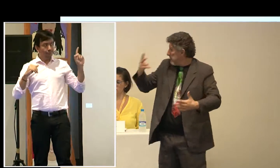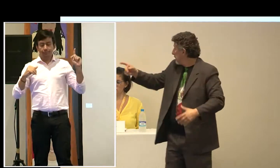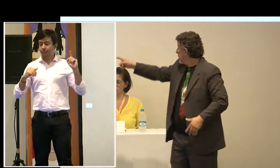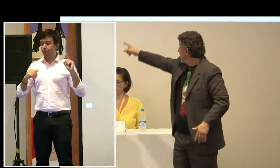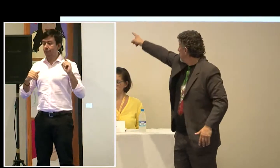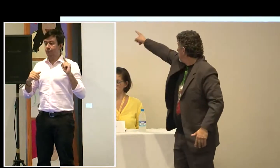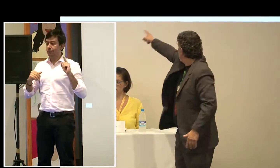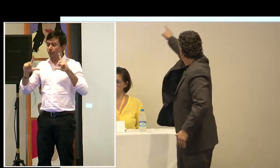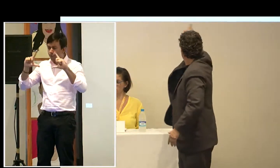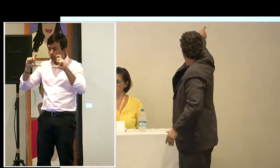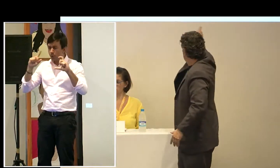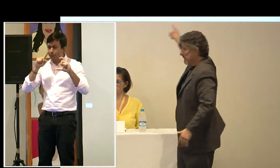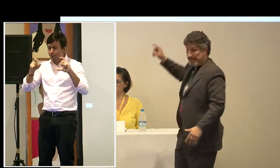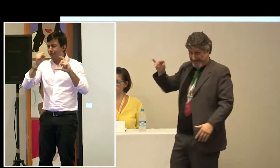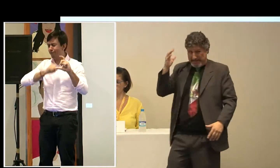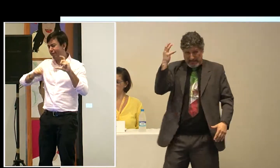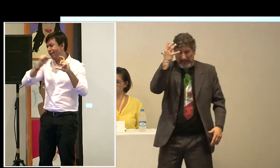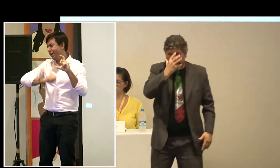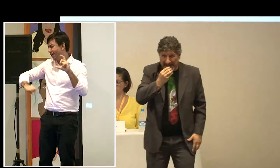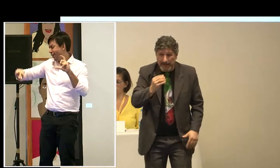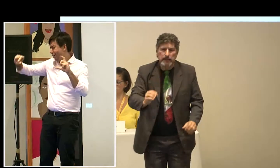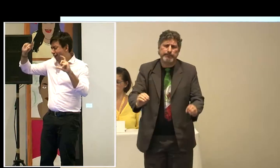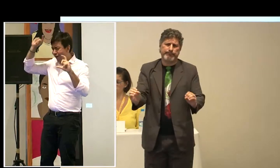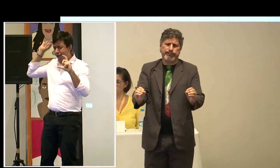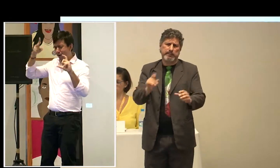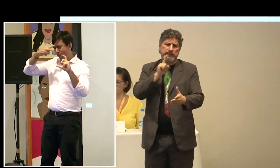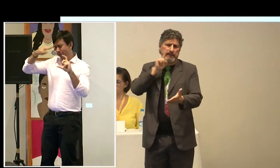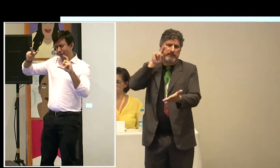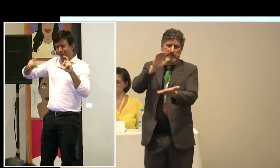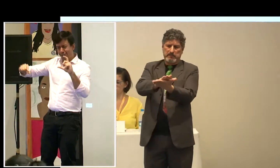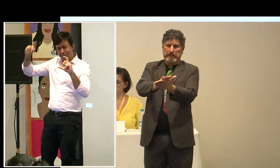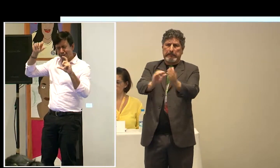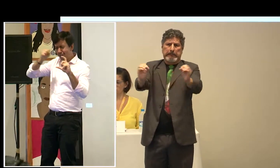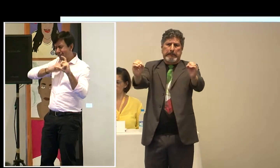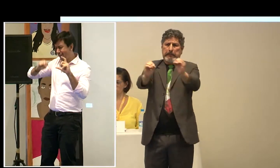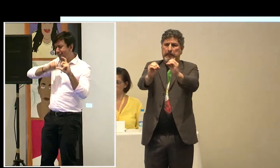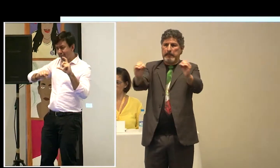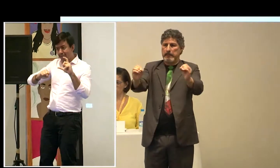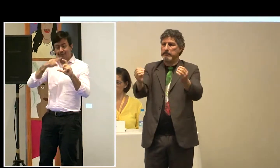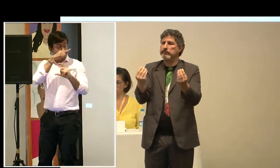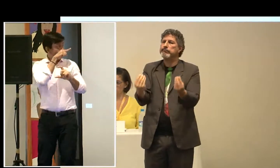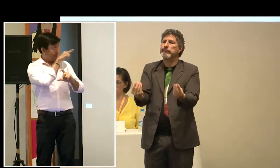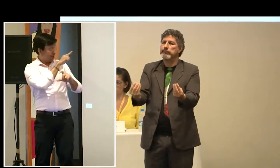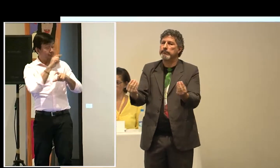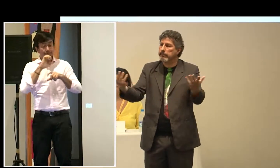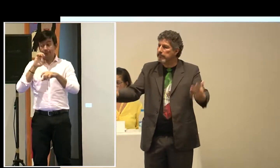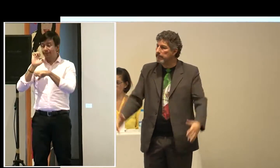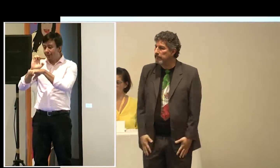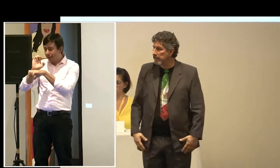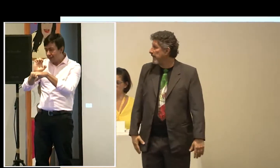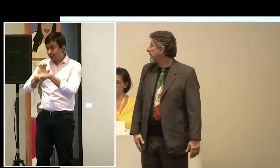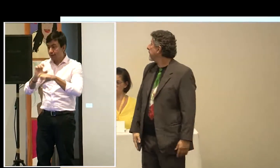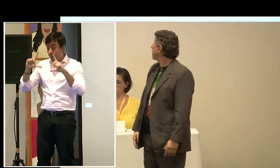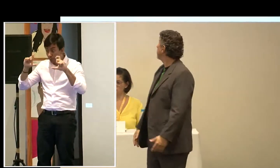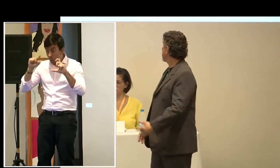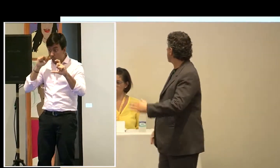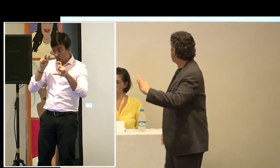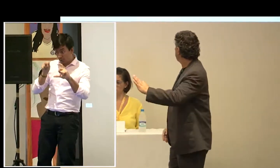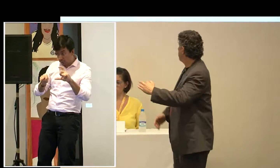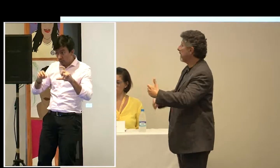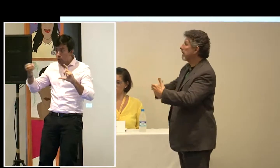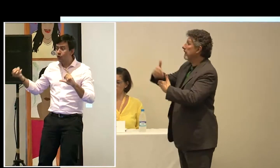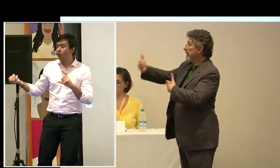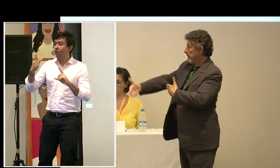Tem algumas fotos dessa época aqui. São fotos muito antigas que narram um pouco dessa trajetória.